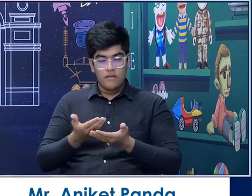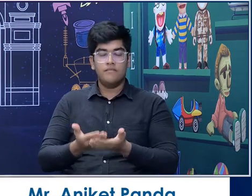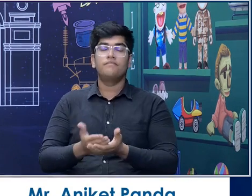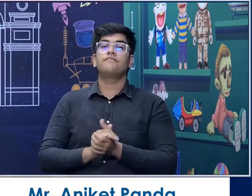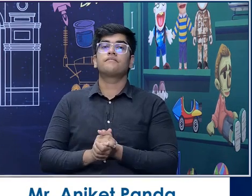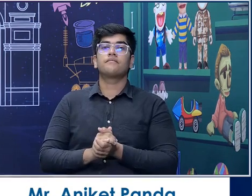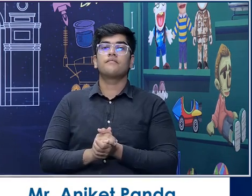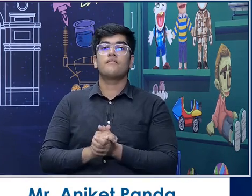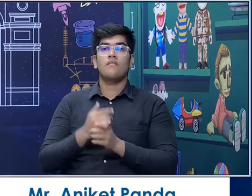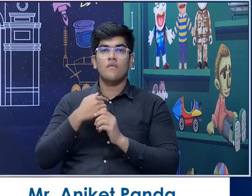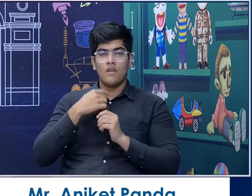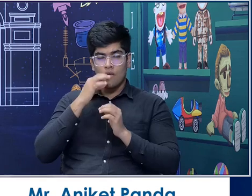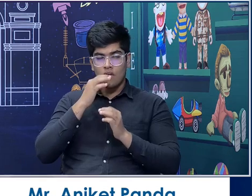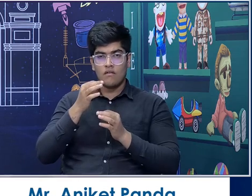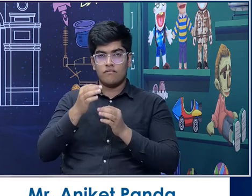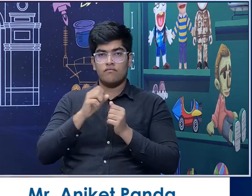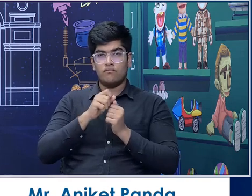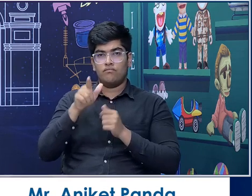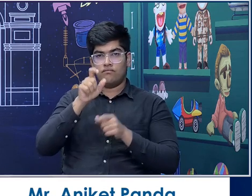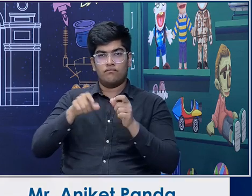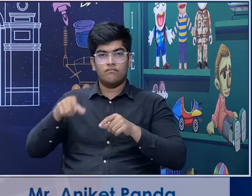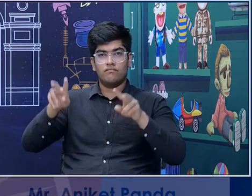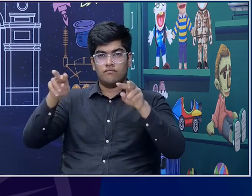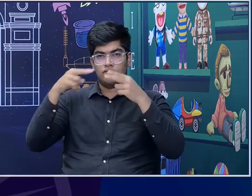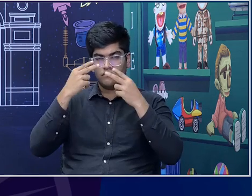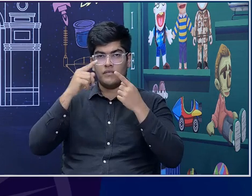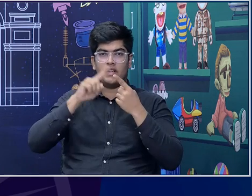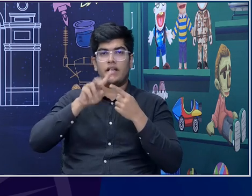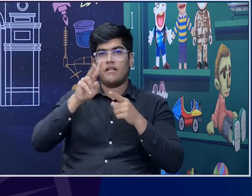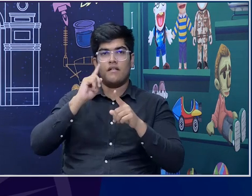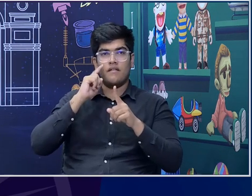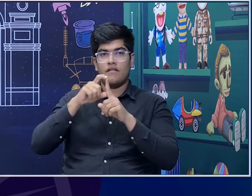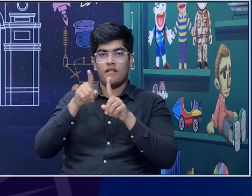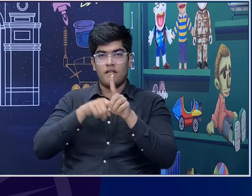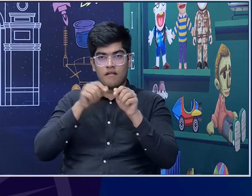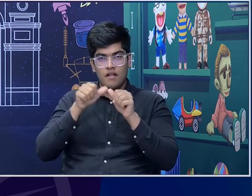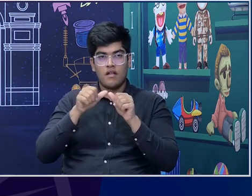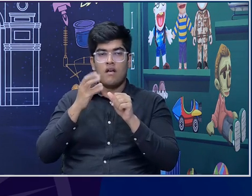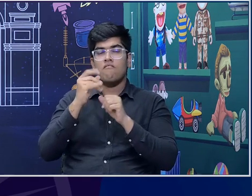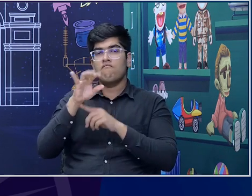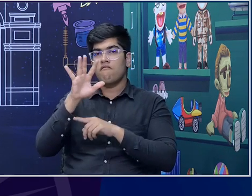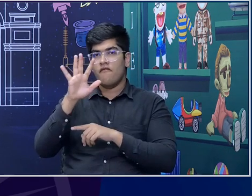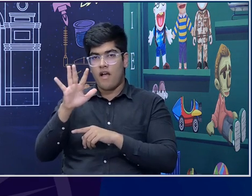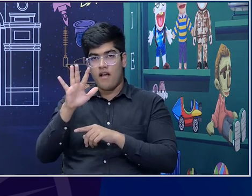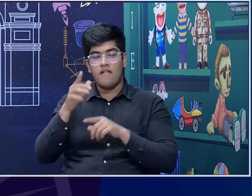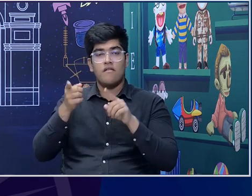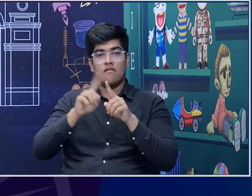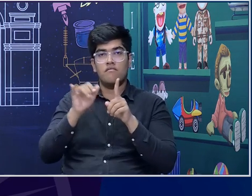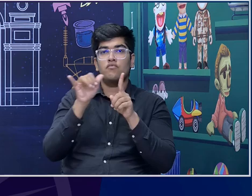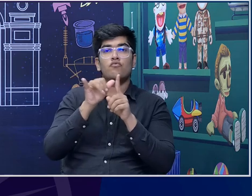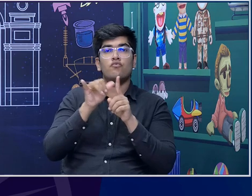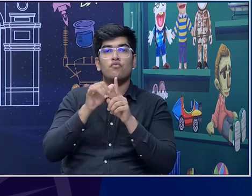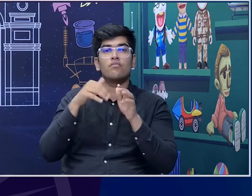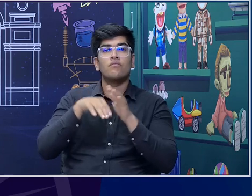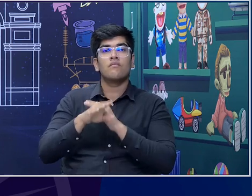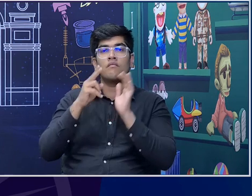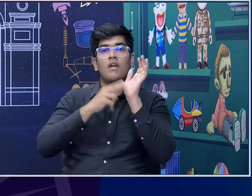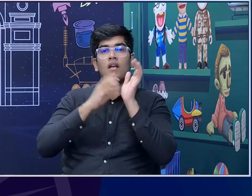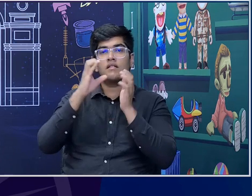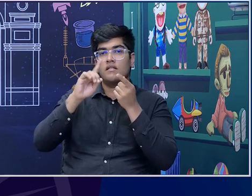और आप सभी देख रहे हैं एविध्या चैनल नंबर पाच और साथ ही हमारे यूट्यूब चैनल एन्सी एर्ट